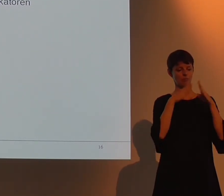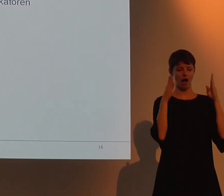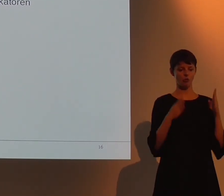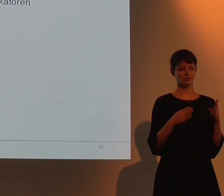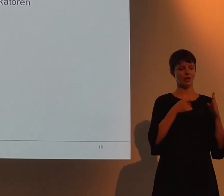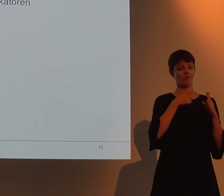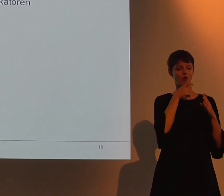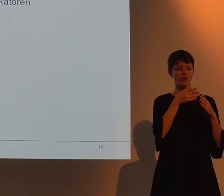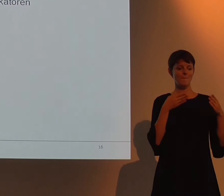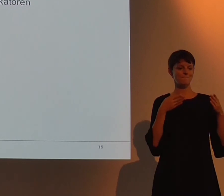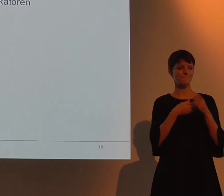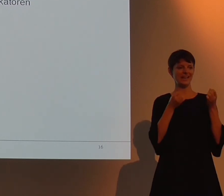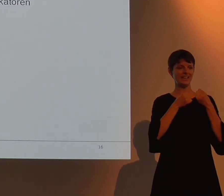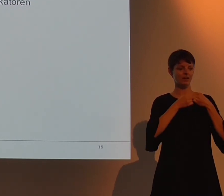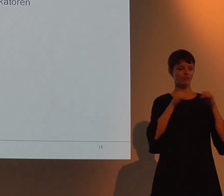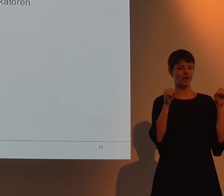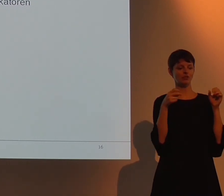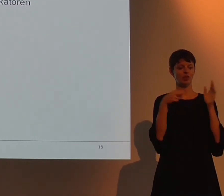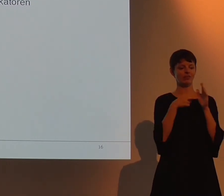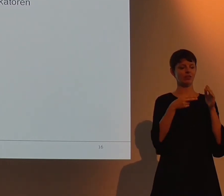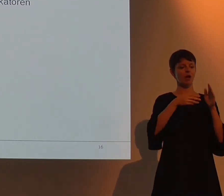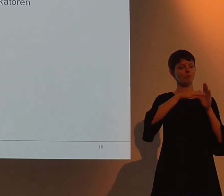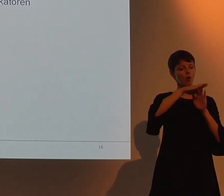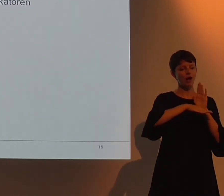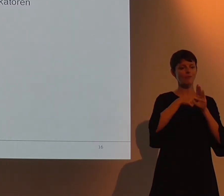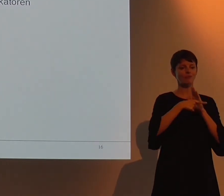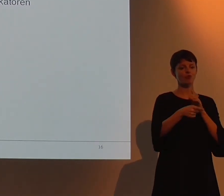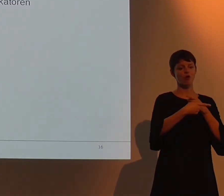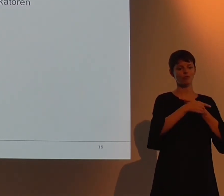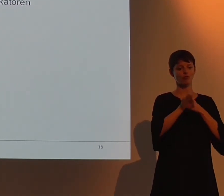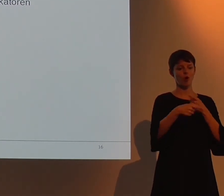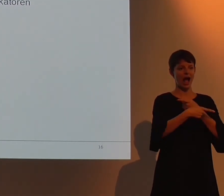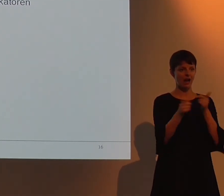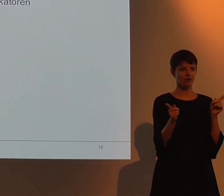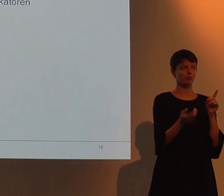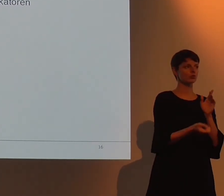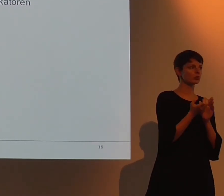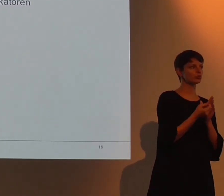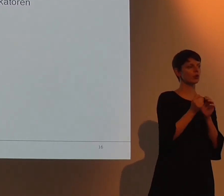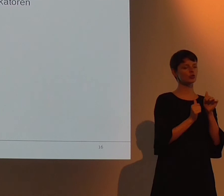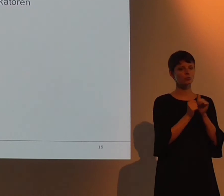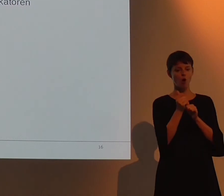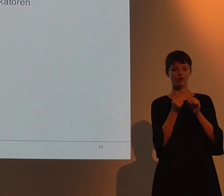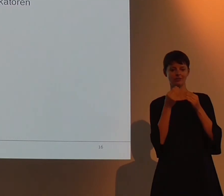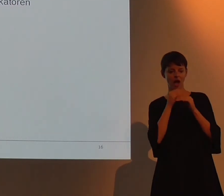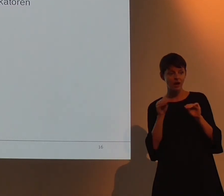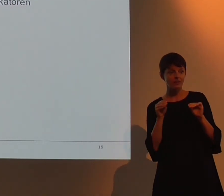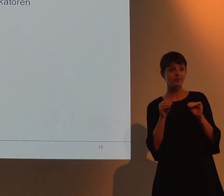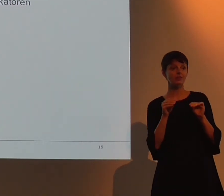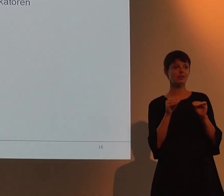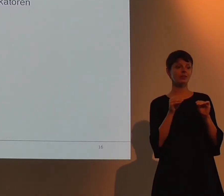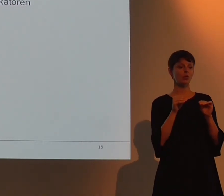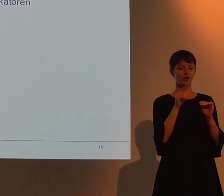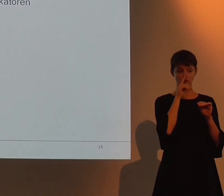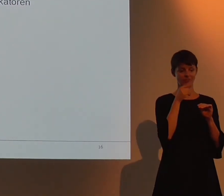barrierefreie Inhalte und jeder Sender kann sozusagen mit seinen Formaten sich um eine Refinanzierung der Untertitelung